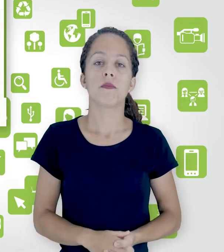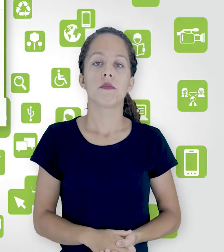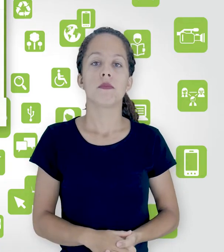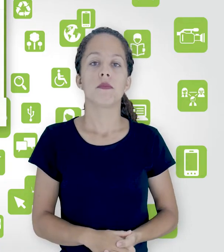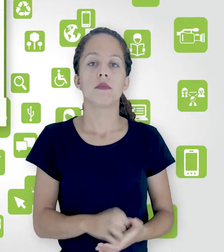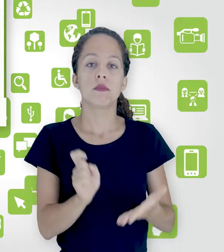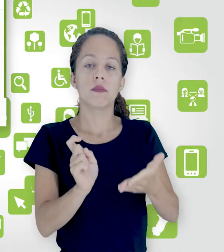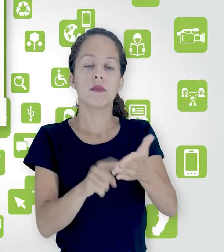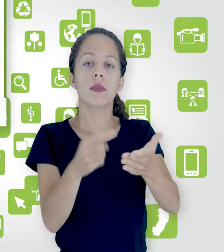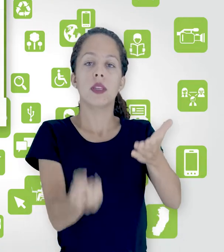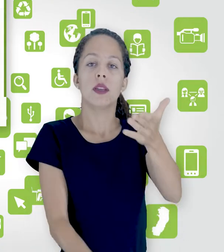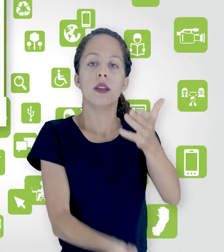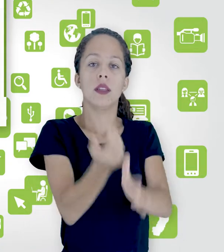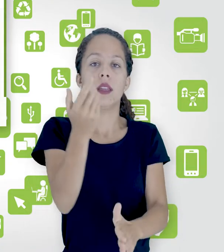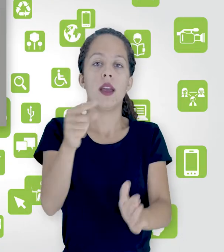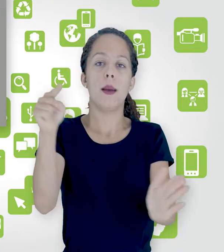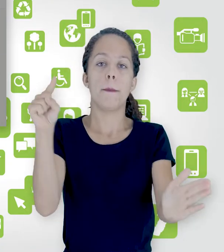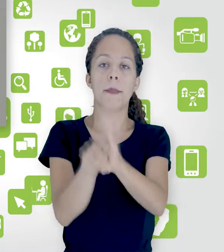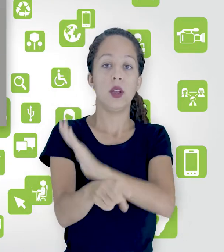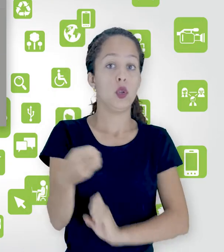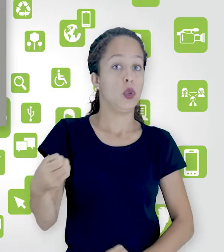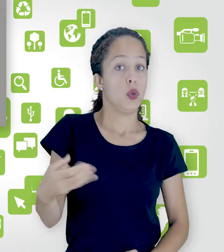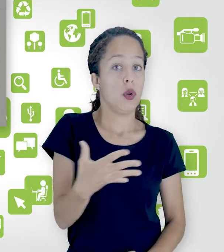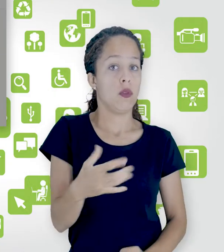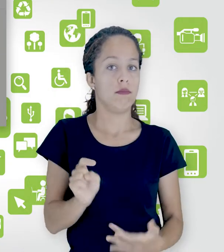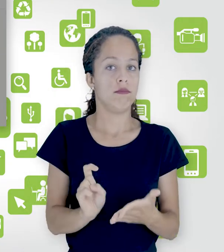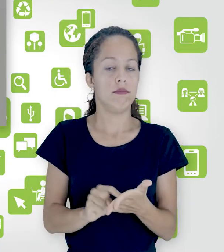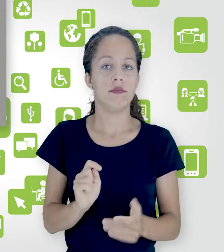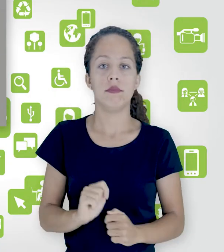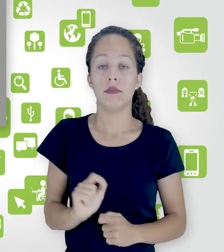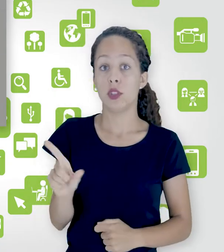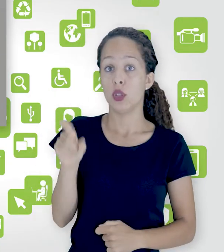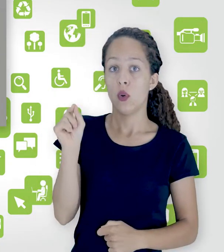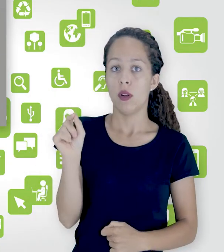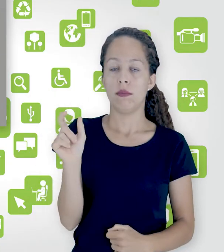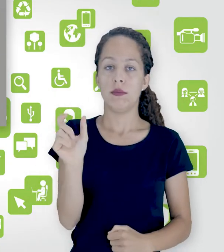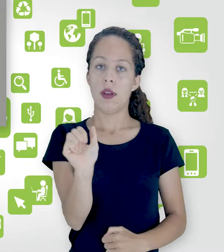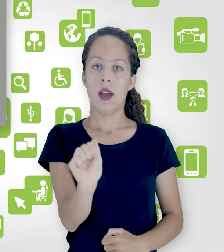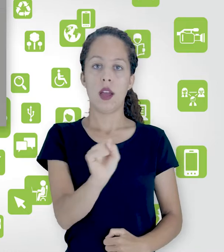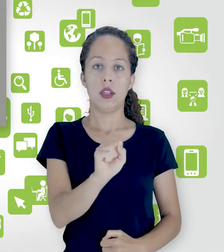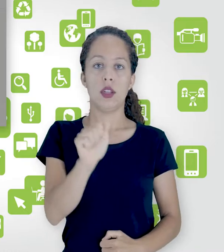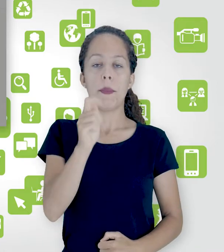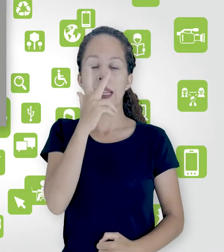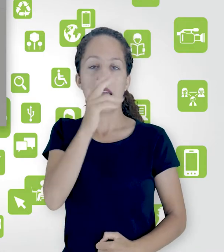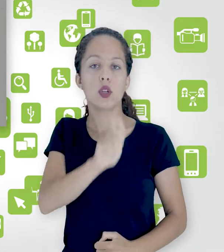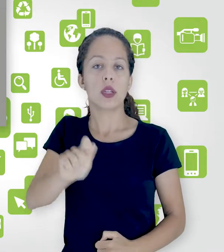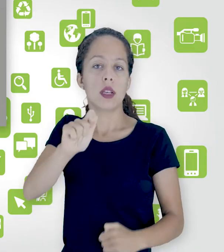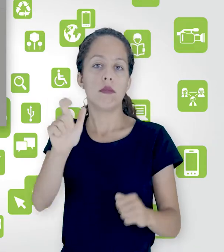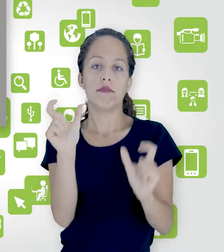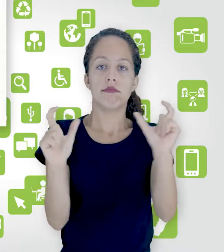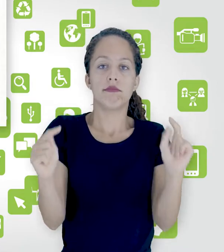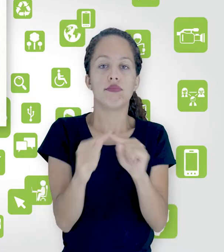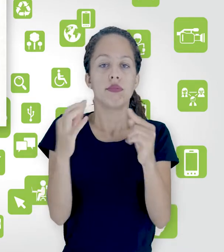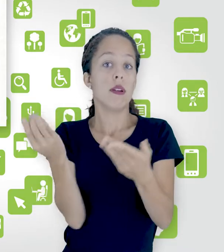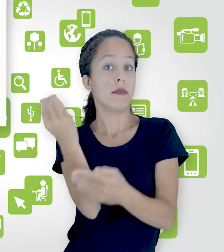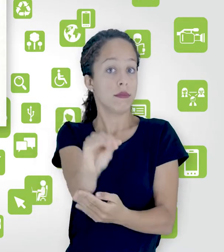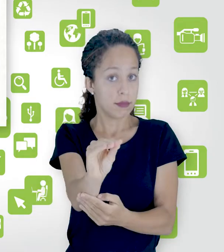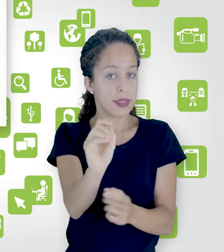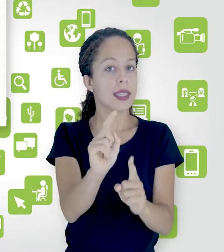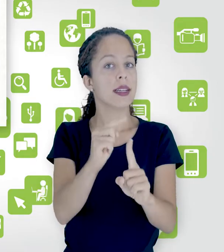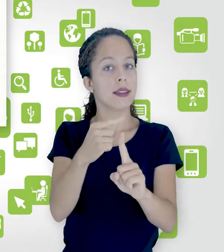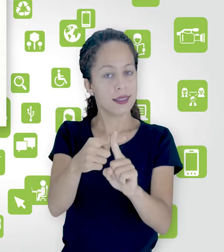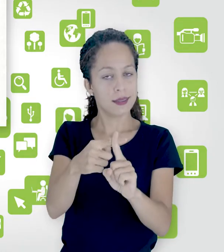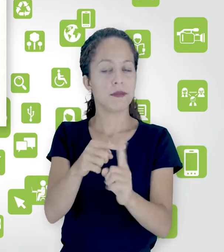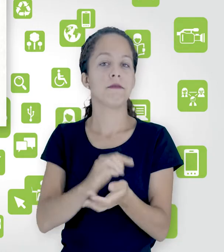o e clique em criar uma nova questão eu escolhi a associação clique em adicionar e